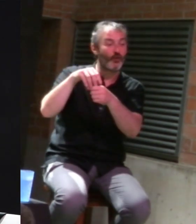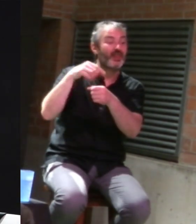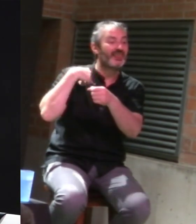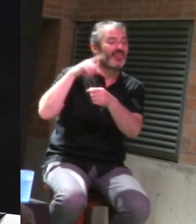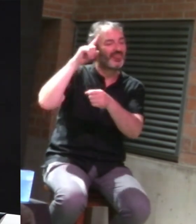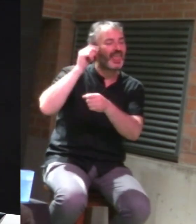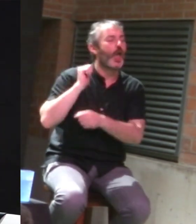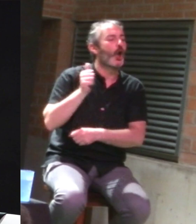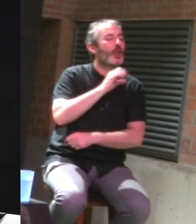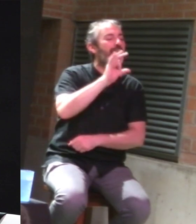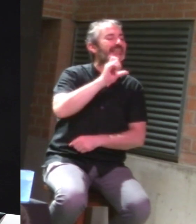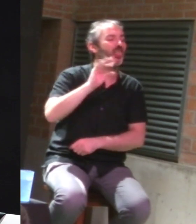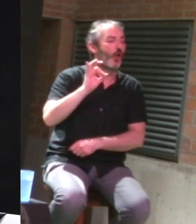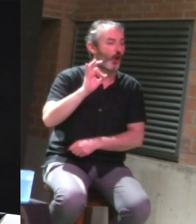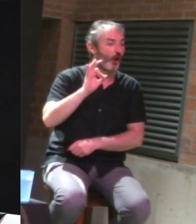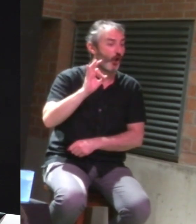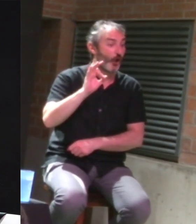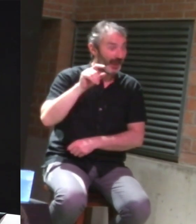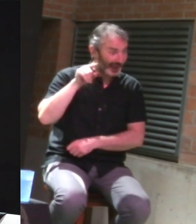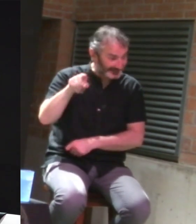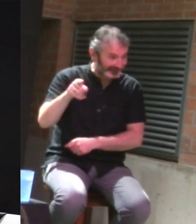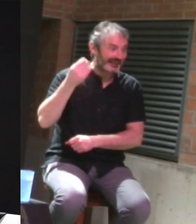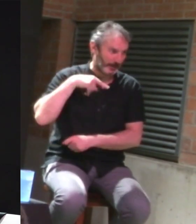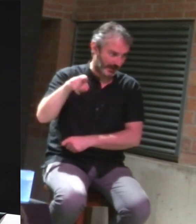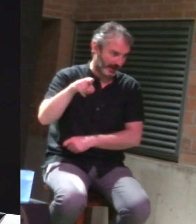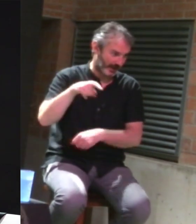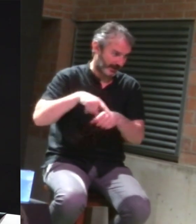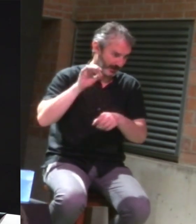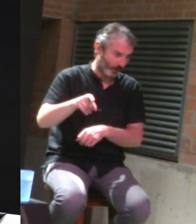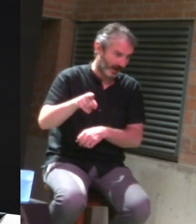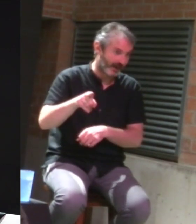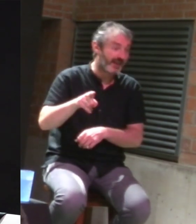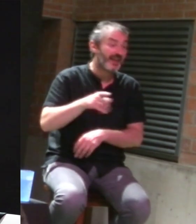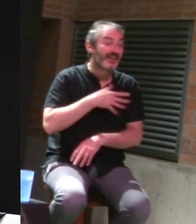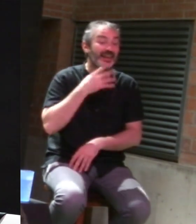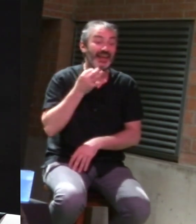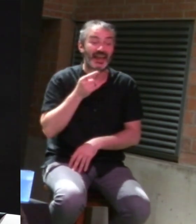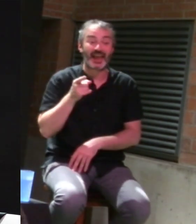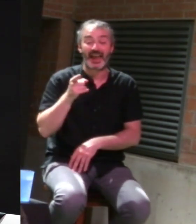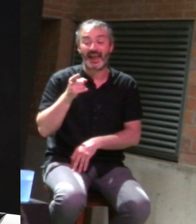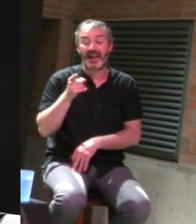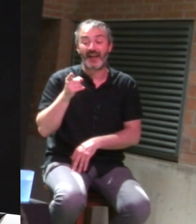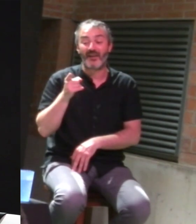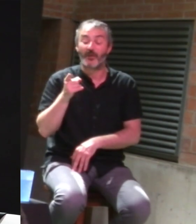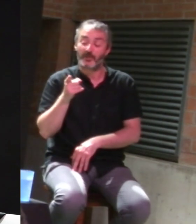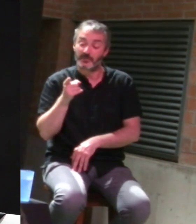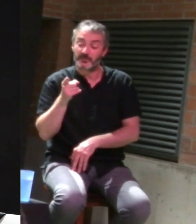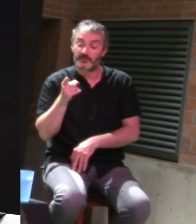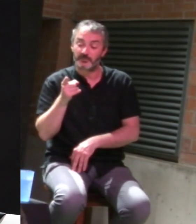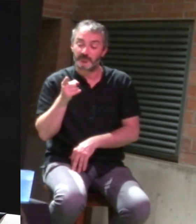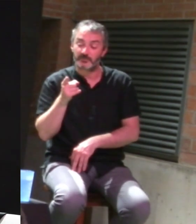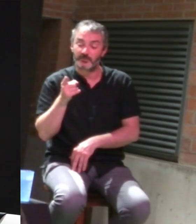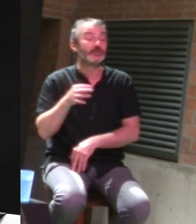la colònia Cedó. Però aquest Cedó era de Líbio, també. O sigui, molt poc, era un home molt poc disposat